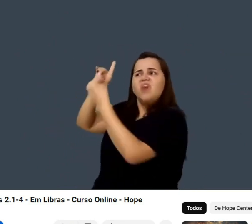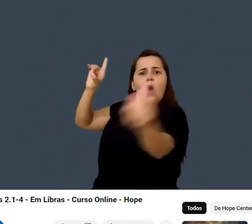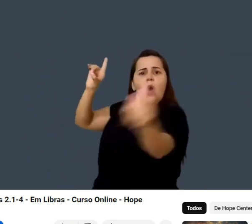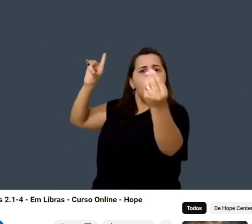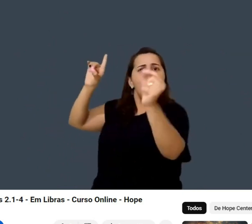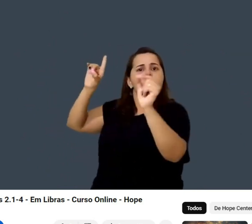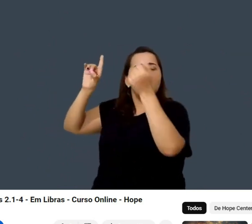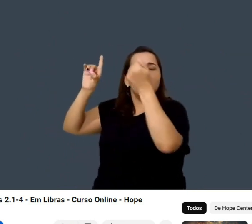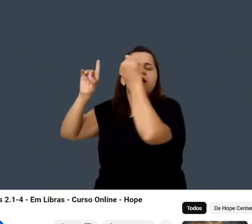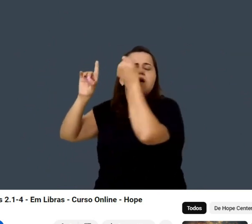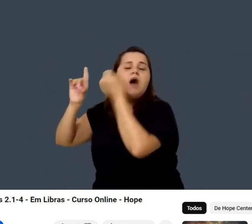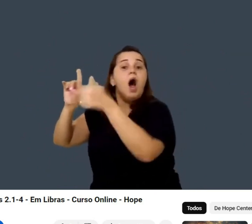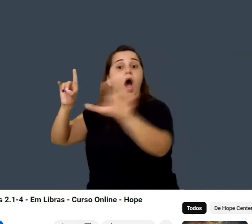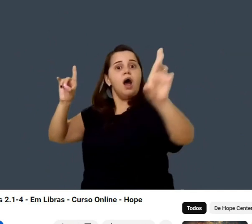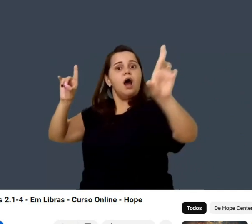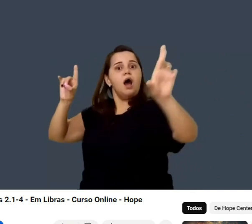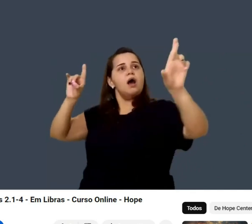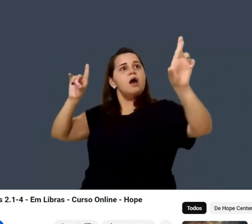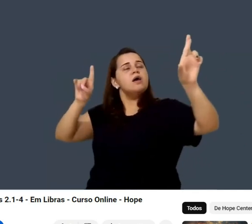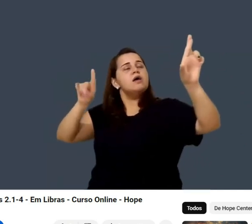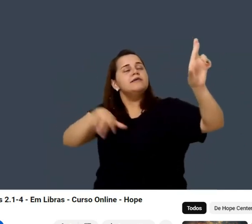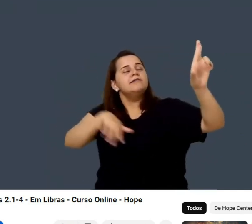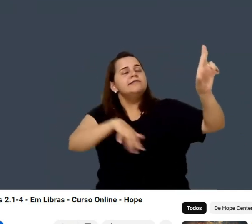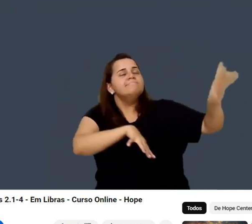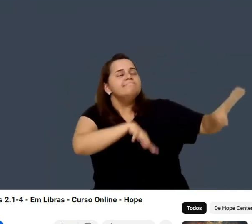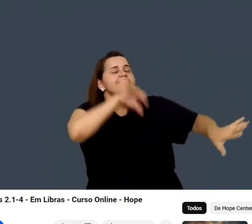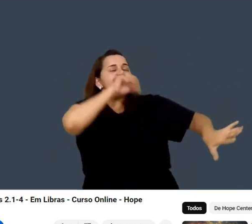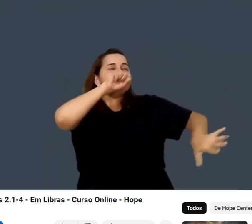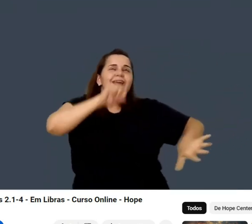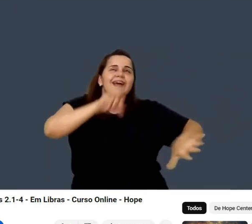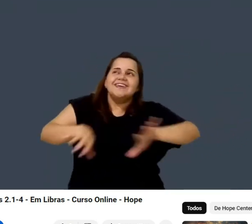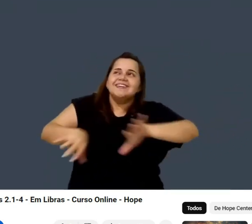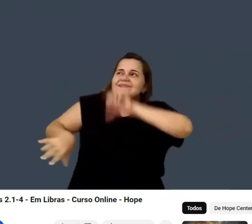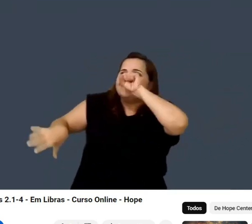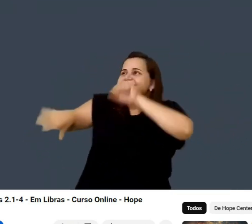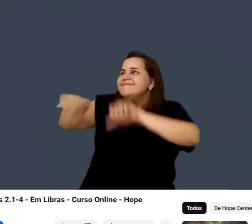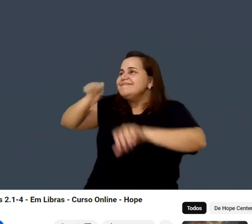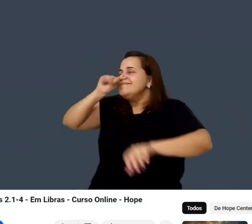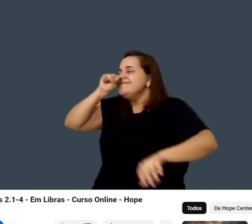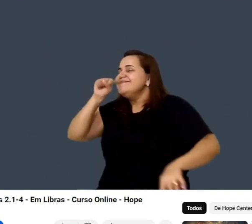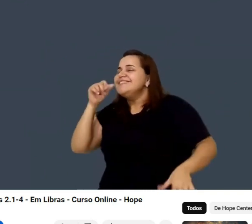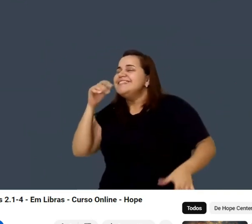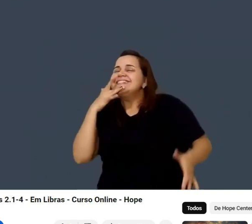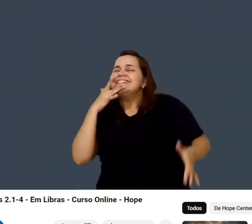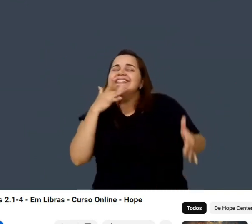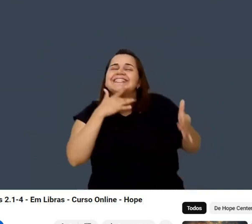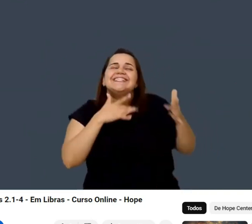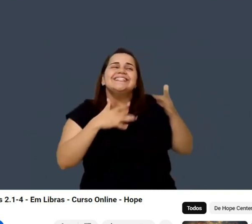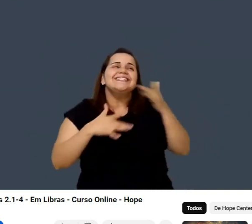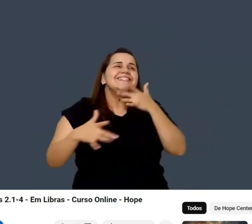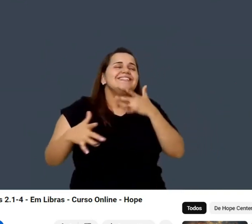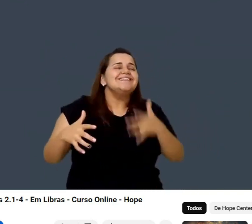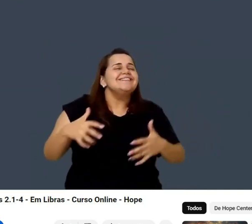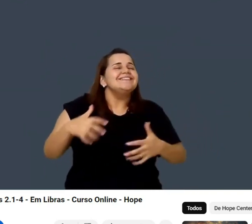essas coisas, né? E Deus deu o ar para que possamos